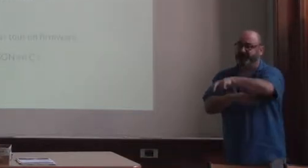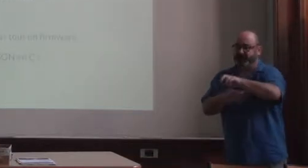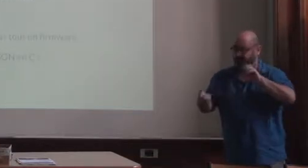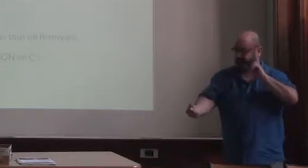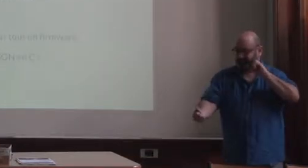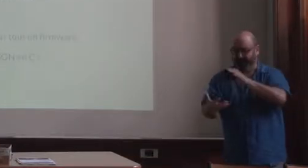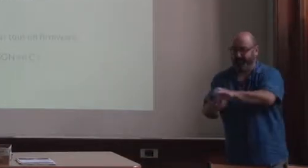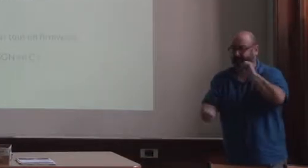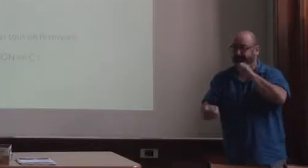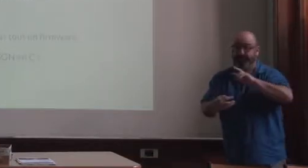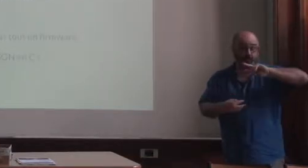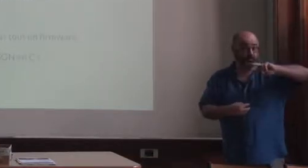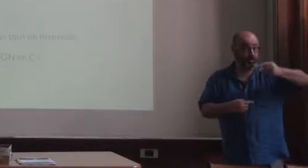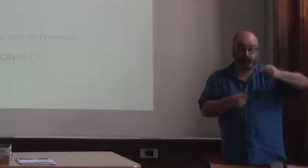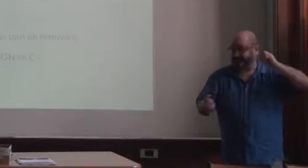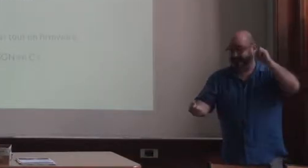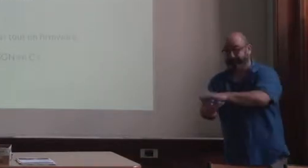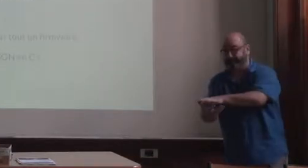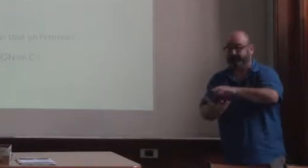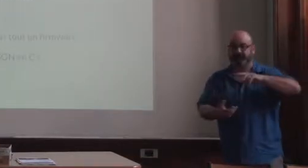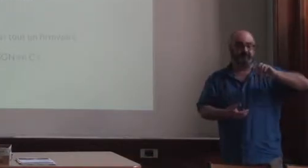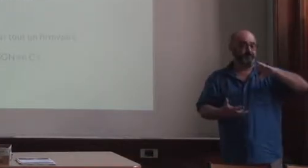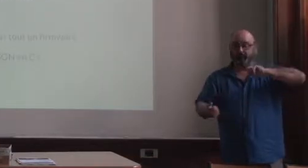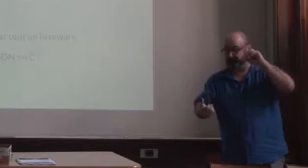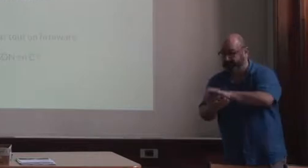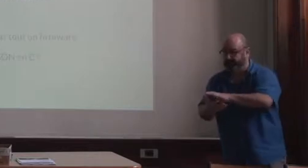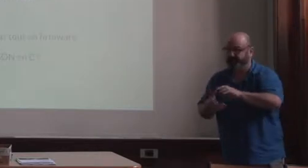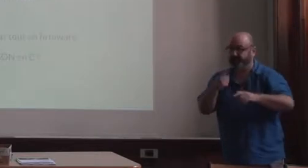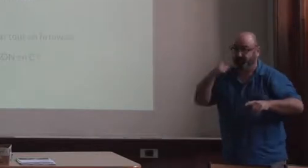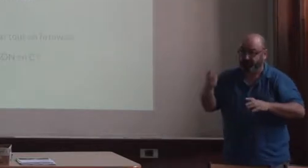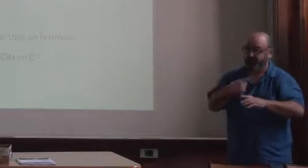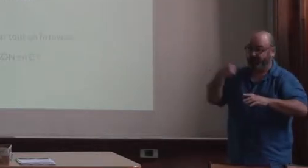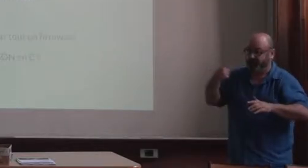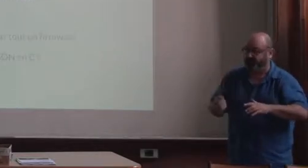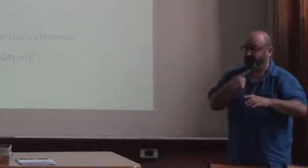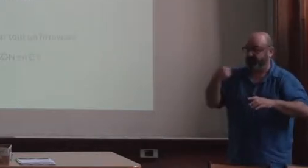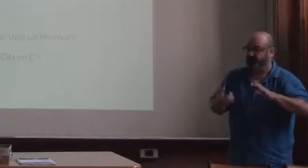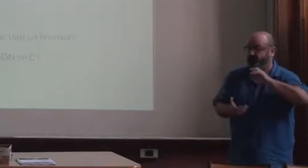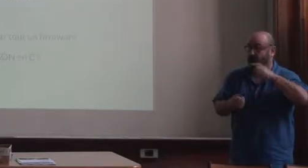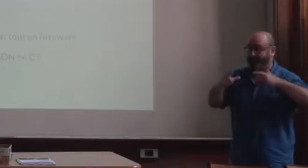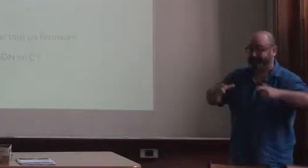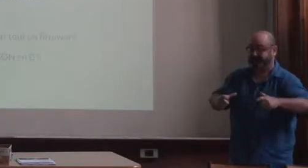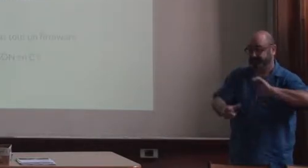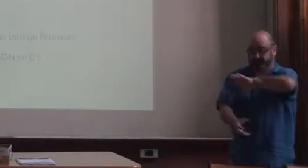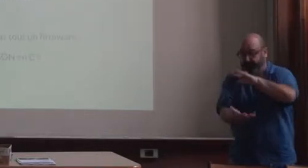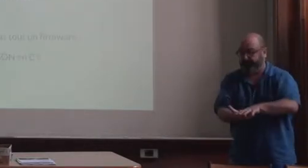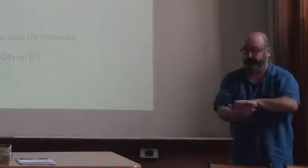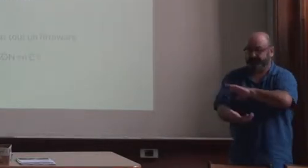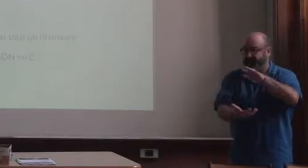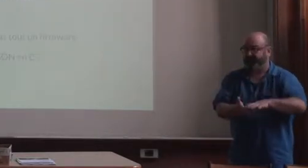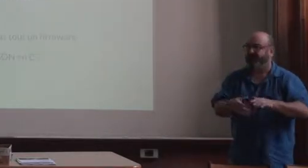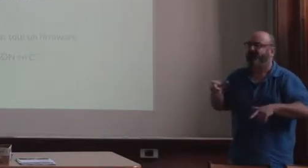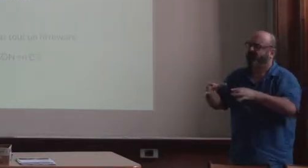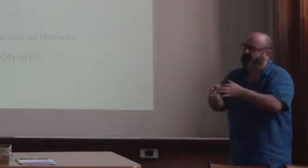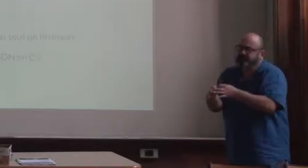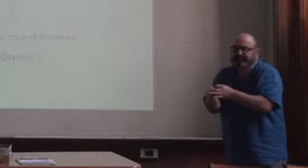pour changer une variable dans votre code. En gros, vous refaites un disk dump sur tout le disque de la machine. Ce n'est pas des gros disques, mais